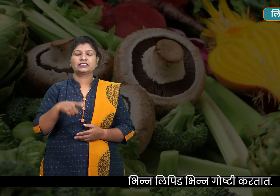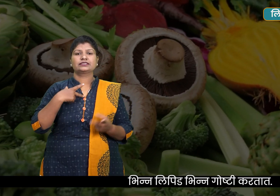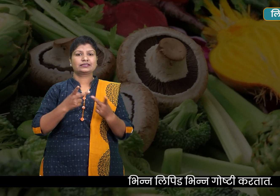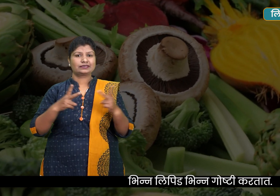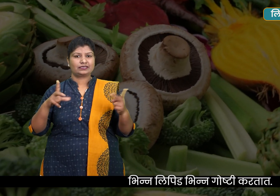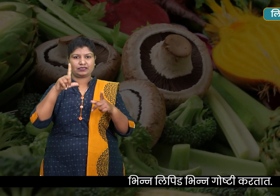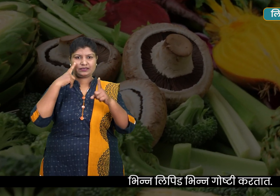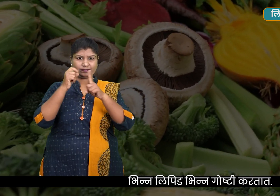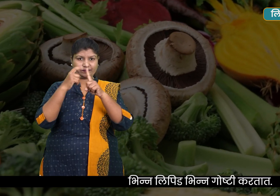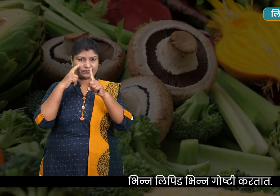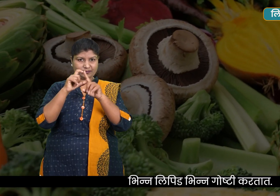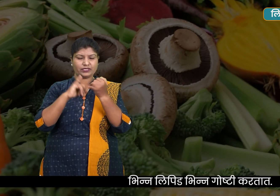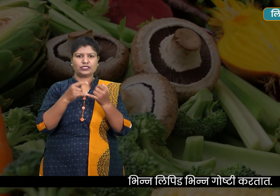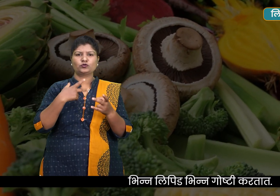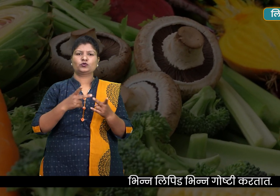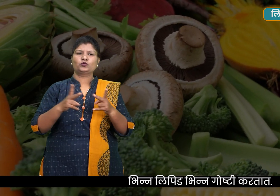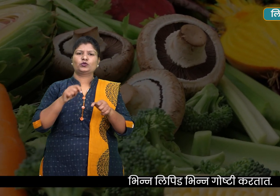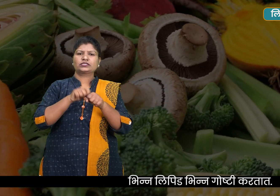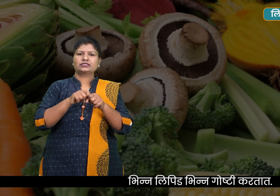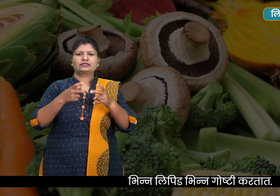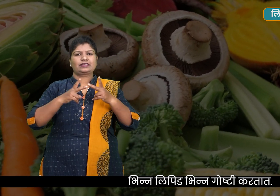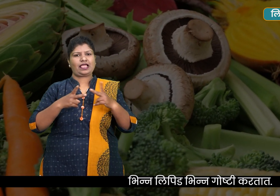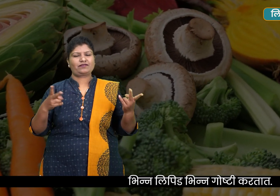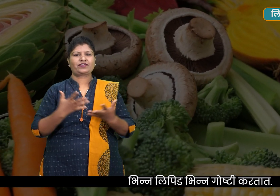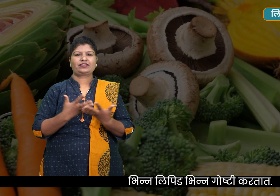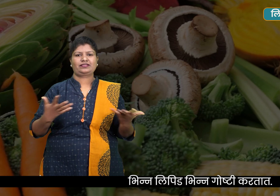भिन्न लिपिड भिन्न गोष्टी करतात.